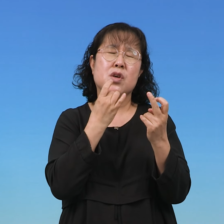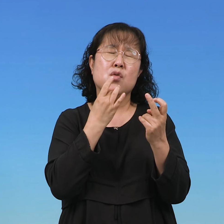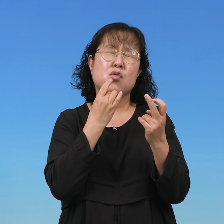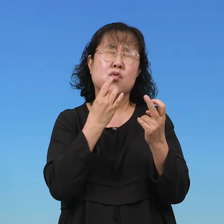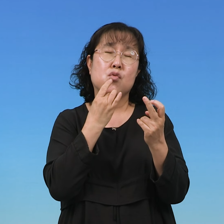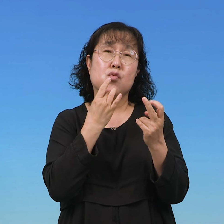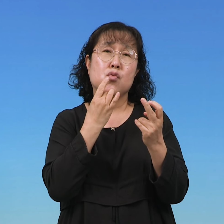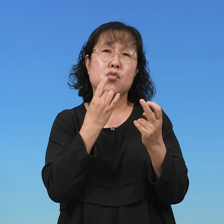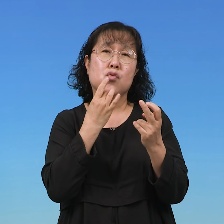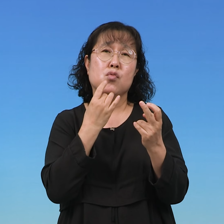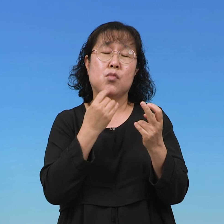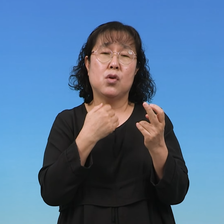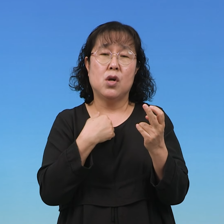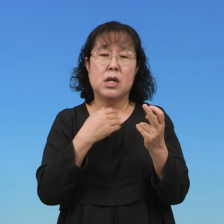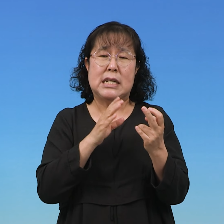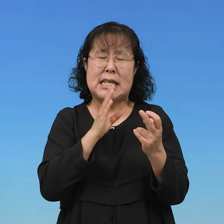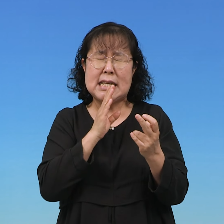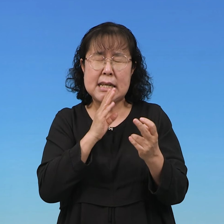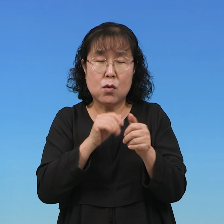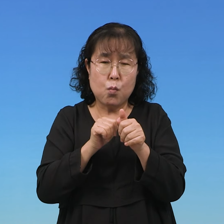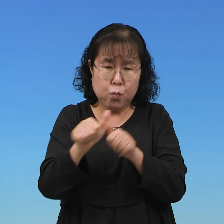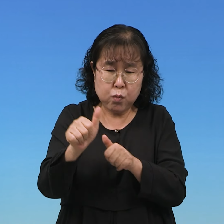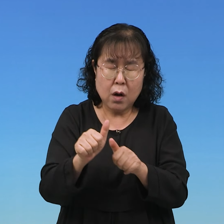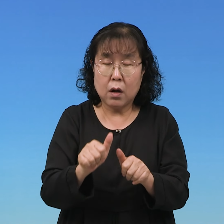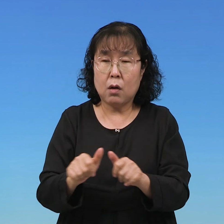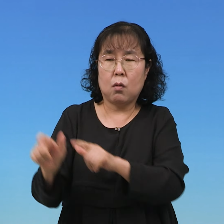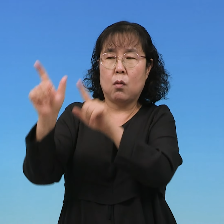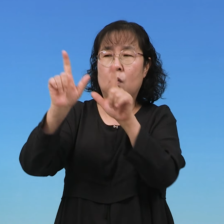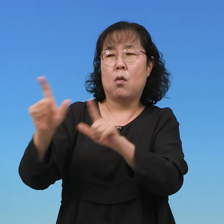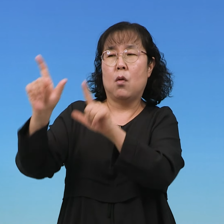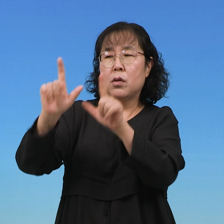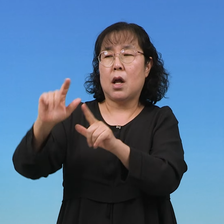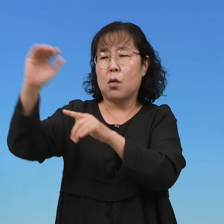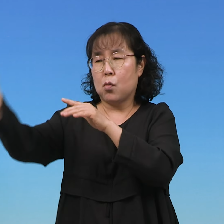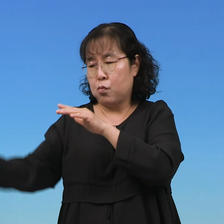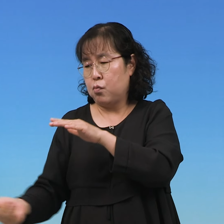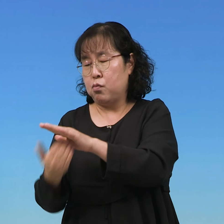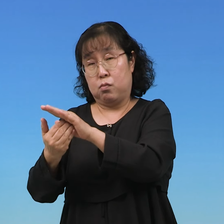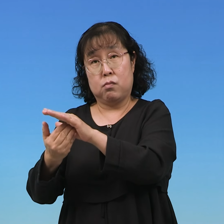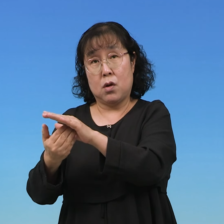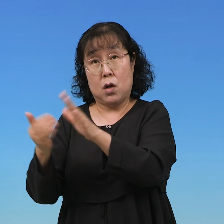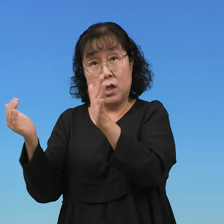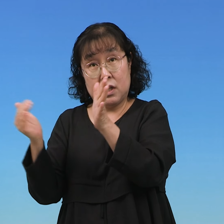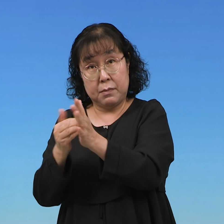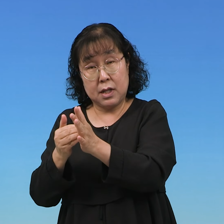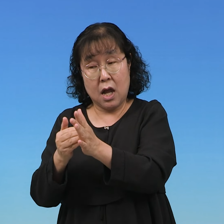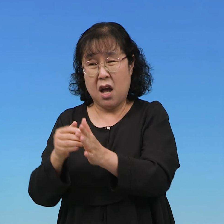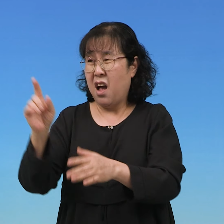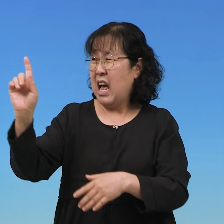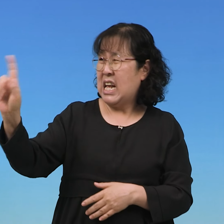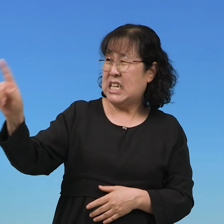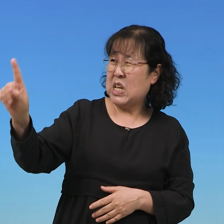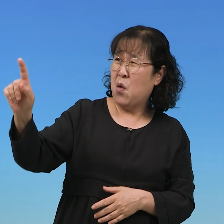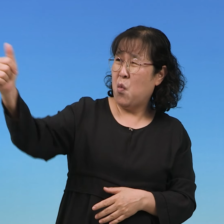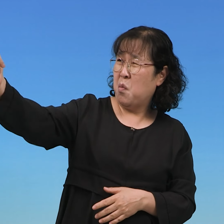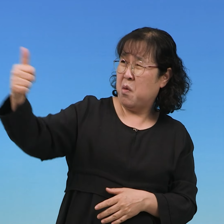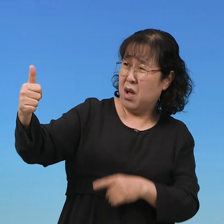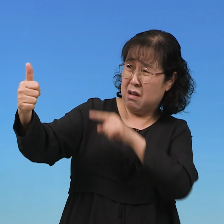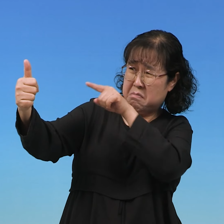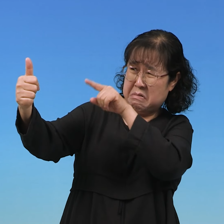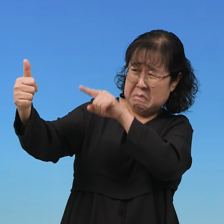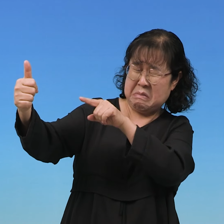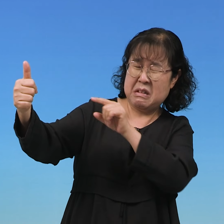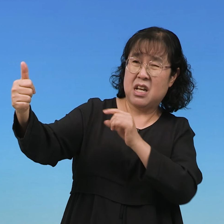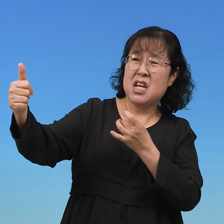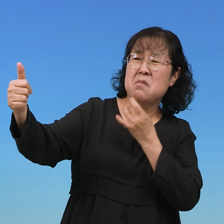비웃음을 실제로 살아내버리는 거예요. 비웃으면서 이제 꿈꾸는 자가 오네? 꿈꾸는 놈이